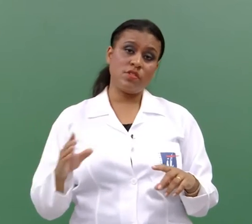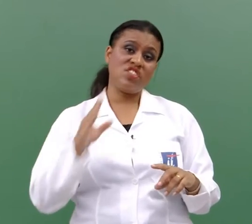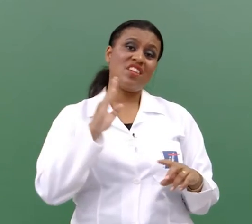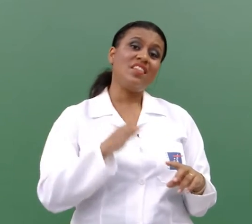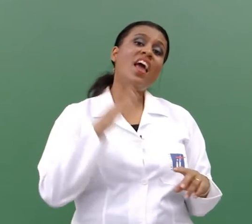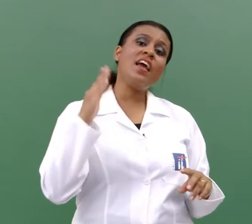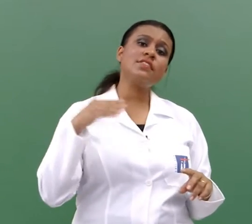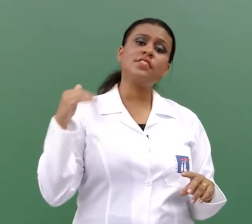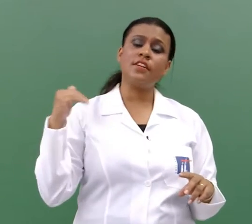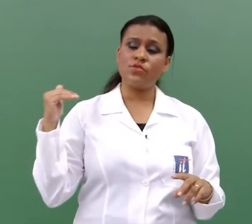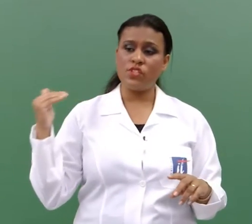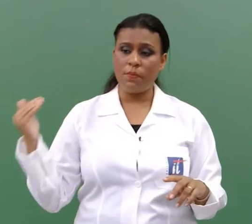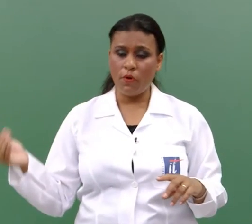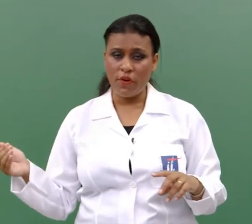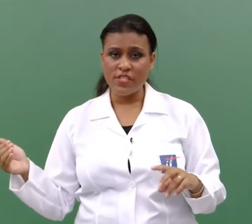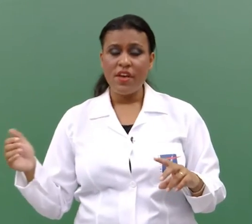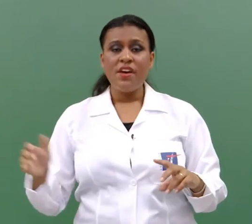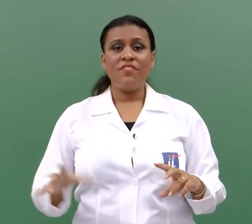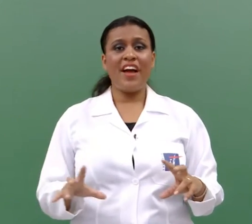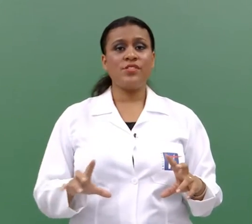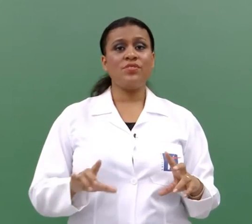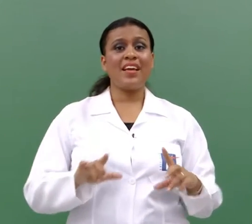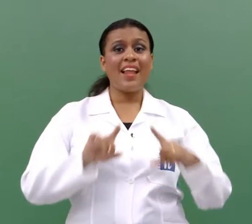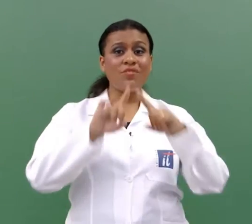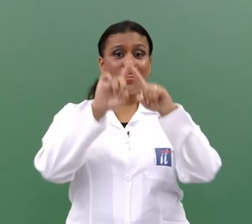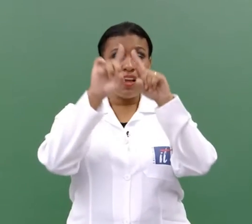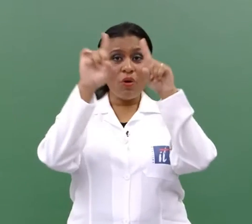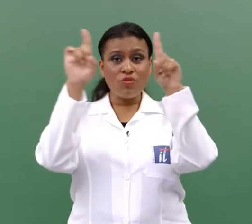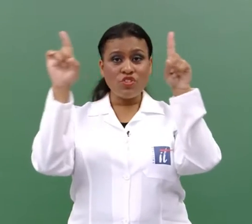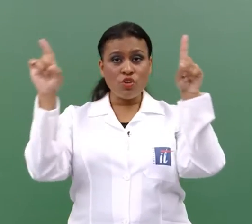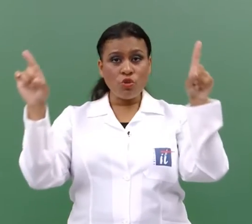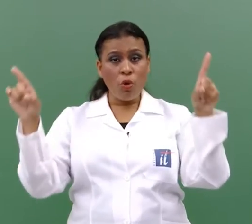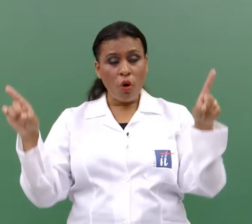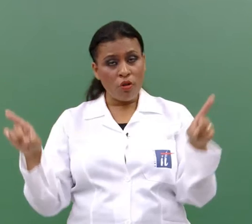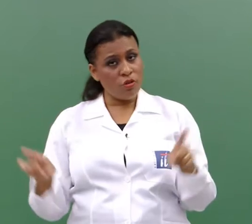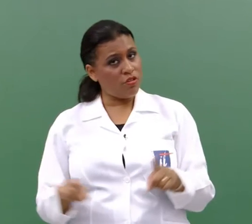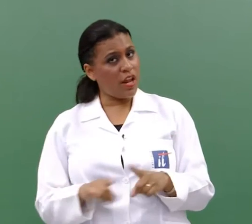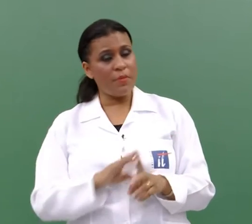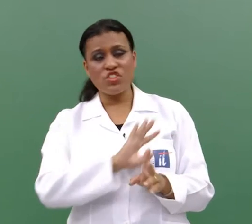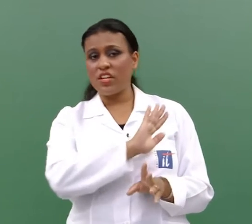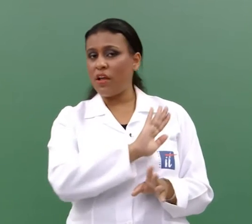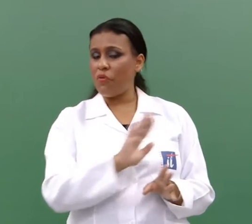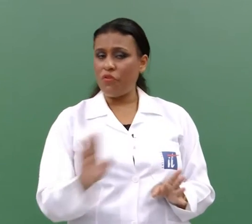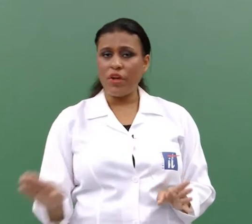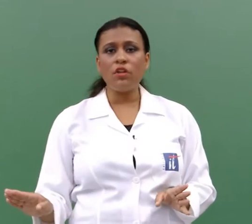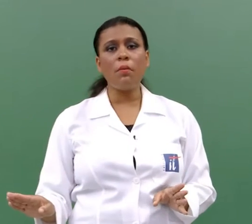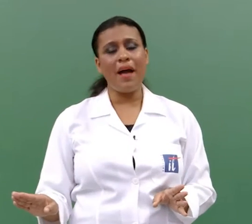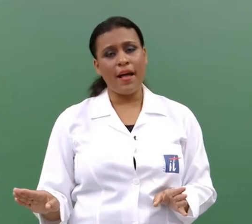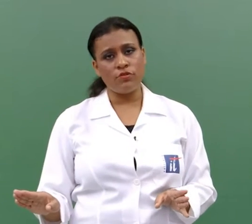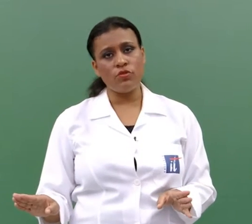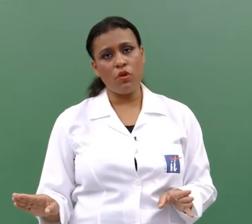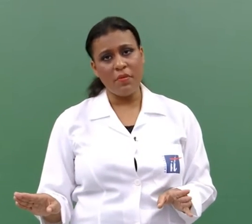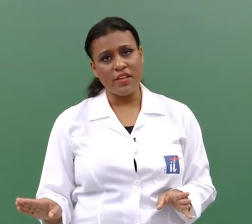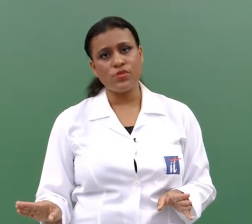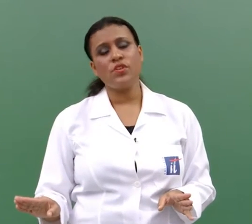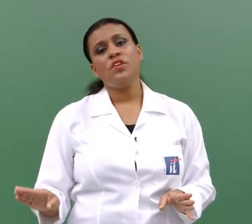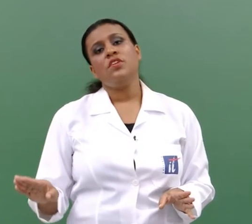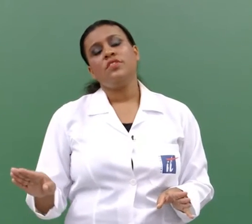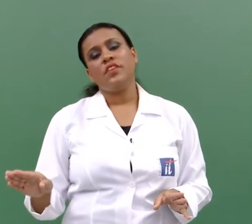seja, 3 anos depois, faz-se um decreto que dê conta de todo o trâmite que não foi englobado no começo. O que